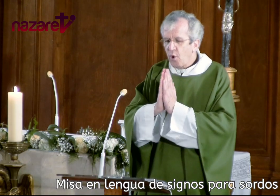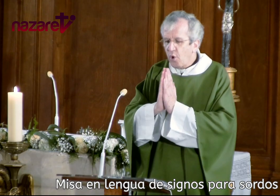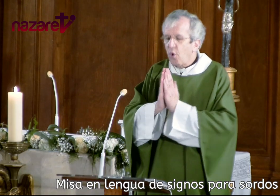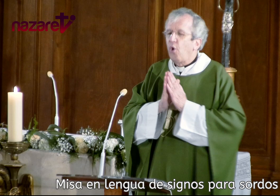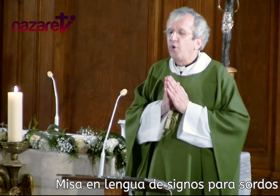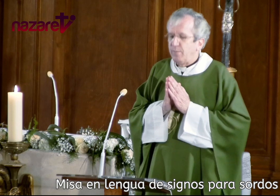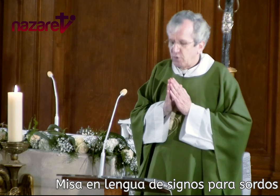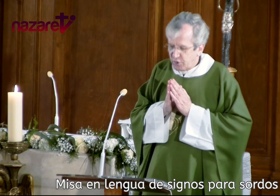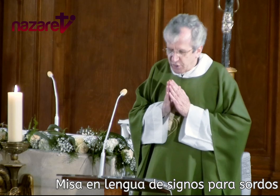oremos